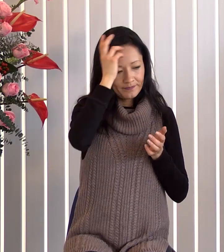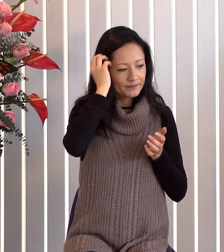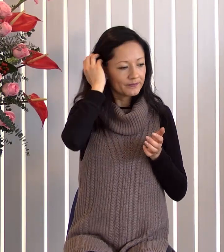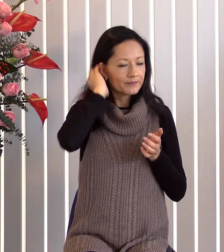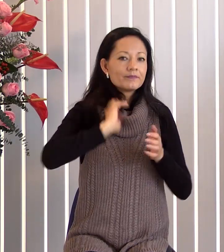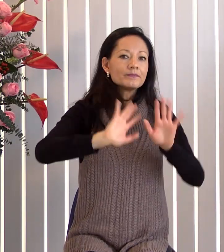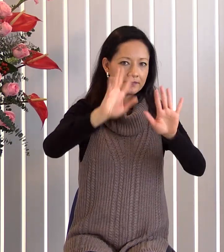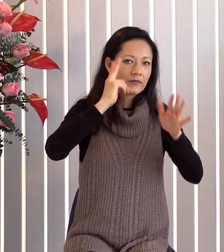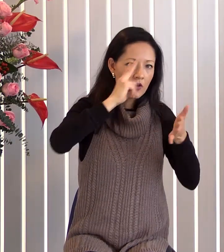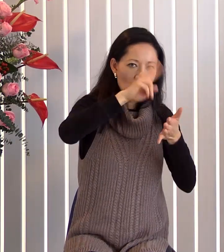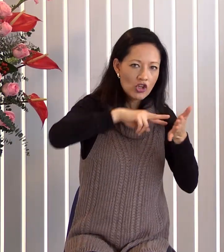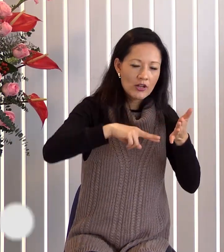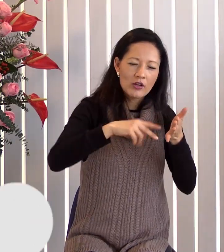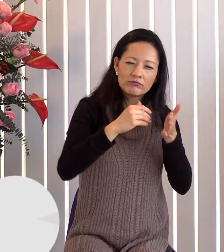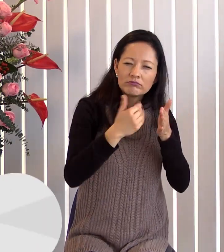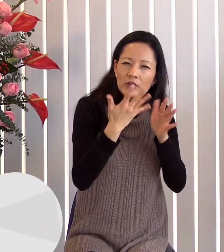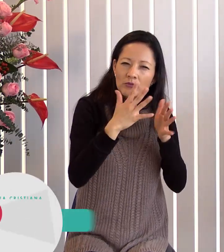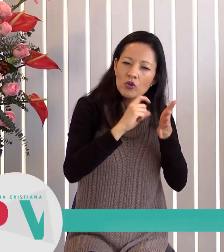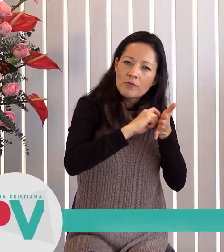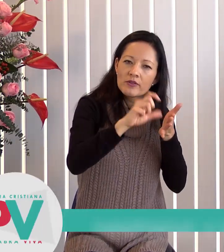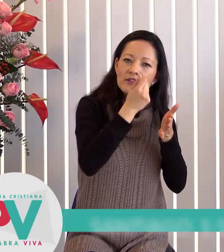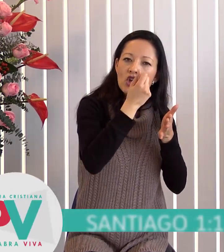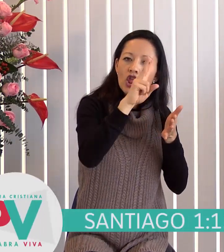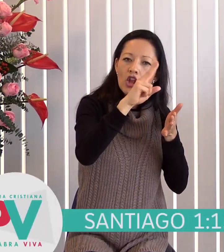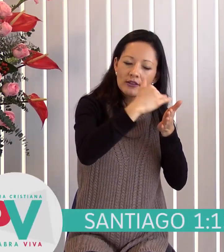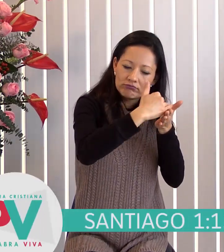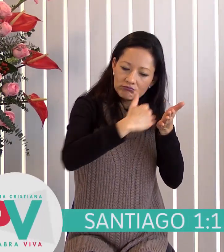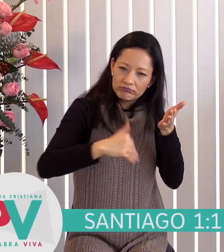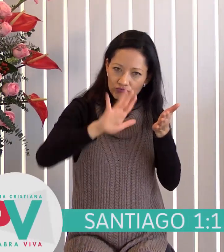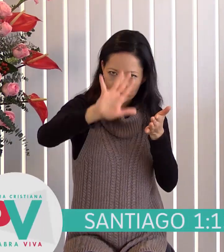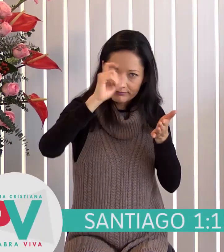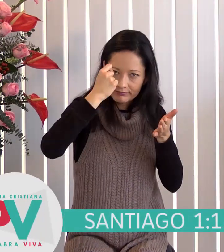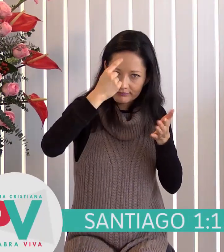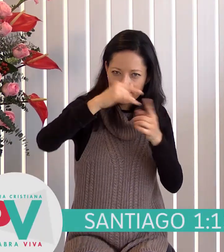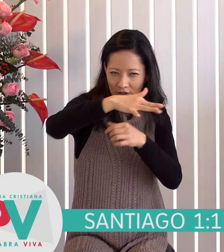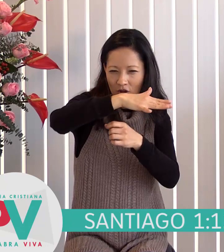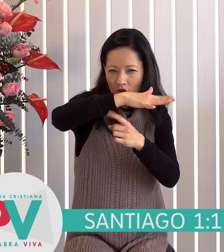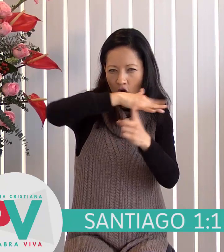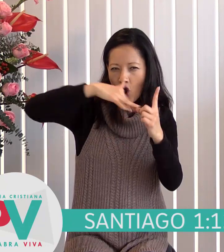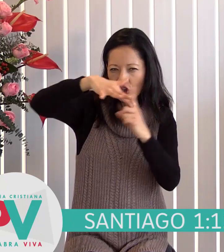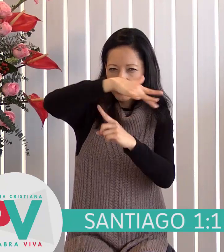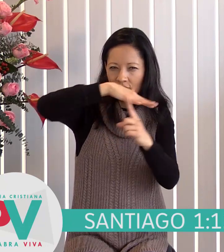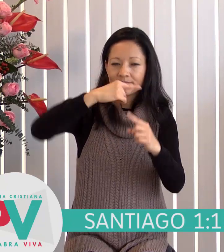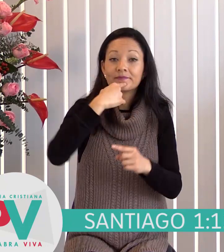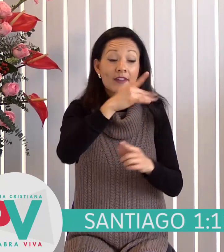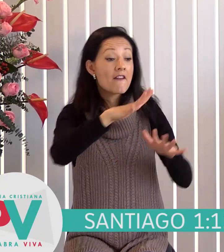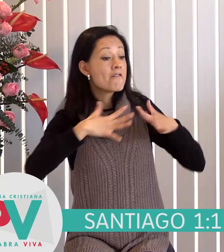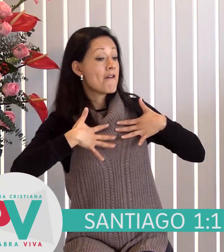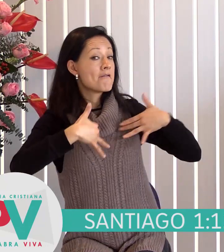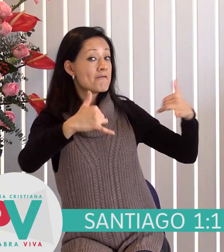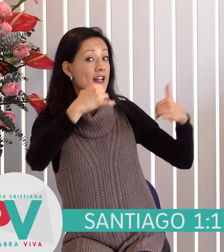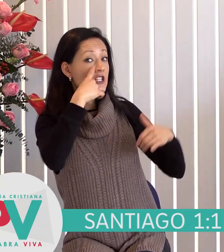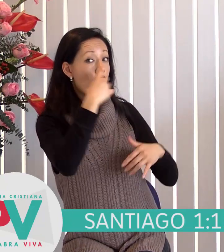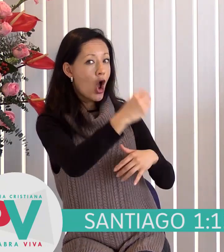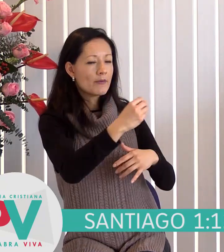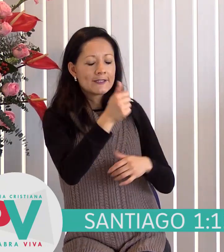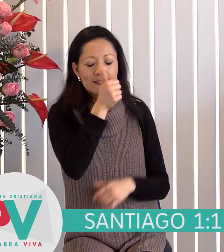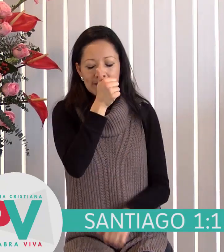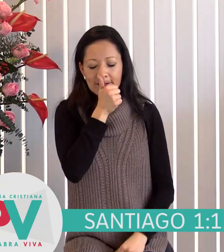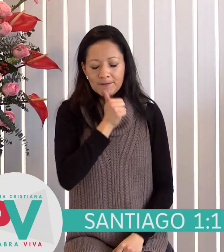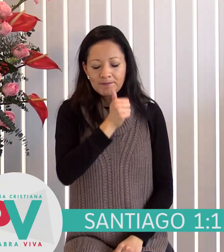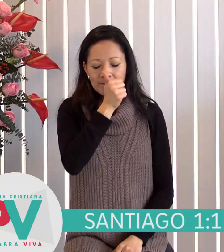voy a leerle desde el 12, para que usted entienda. Dice: bienaventurado el varón que soporta la